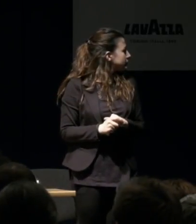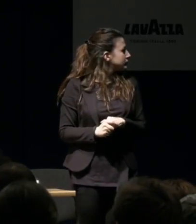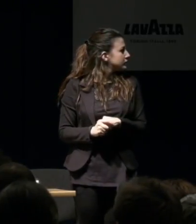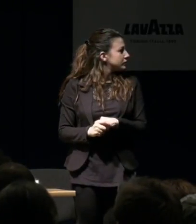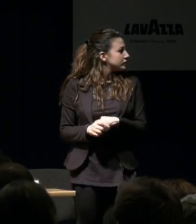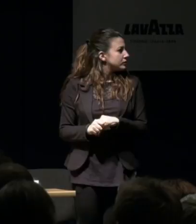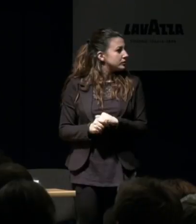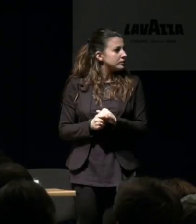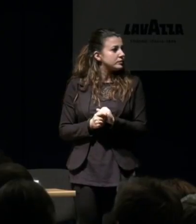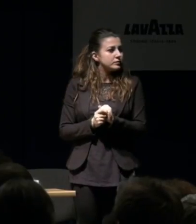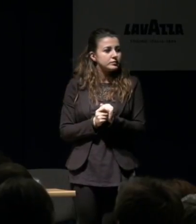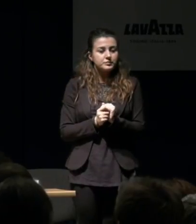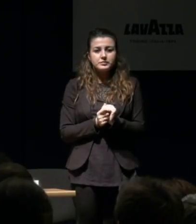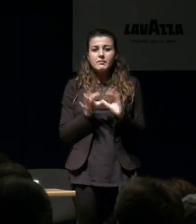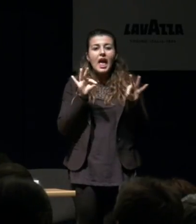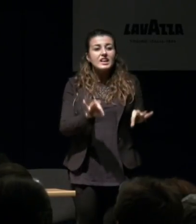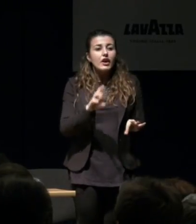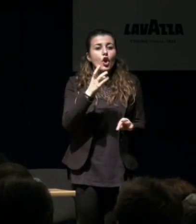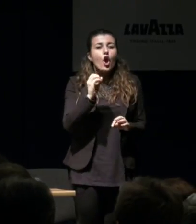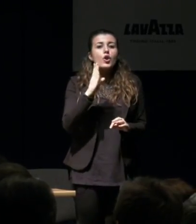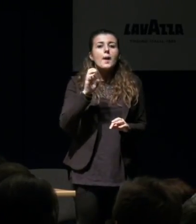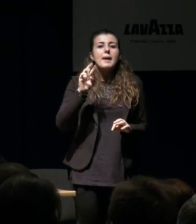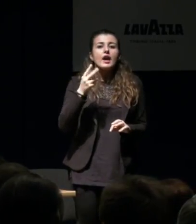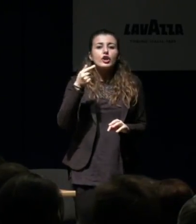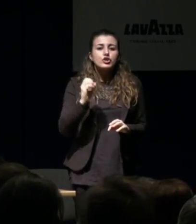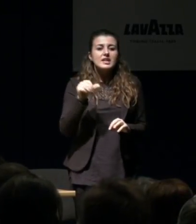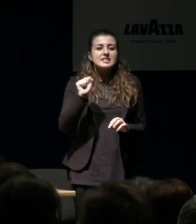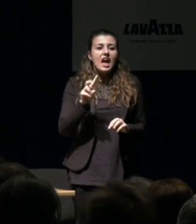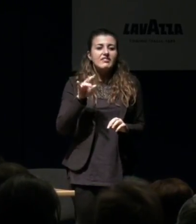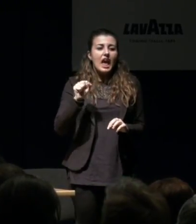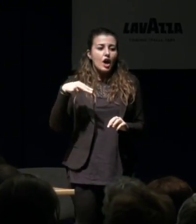è arrivato roberto roberto saviano